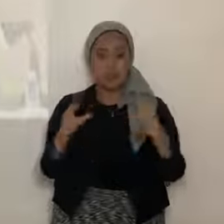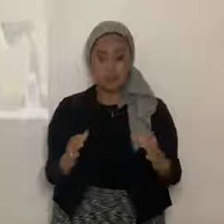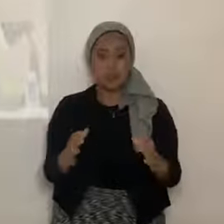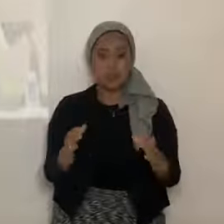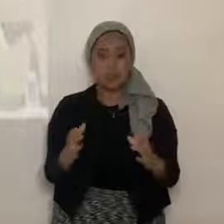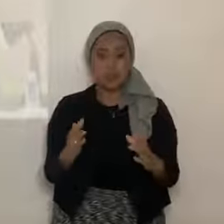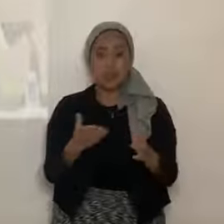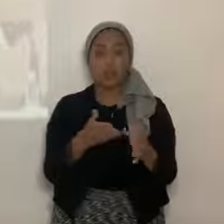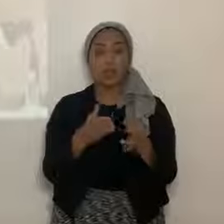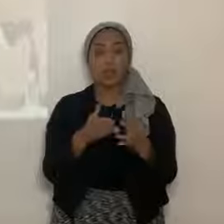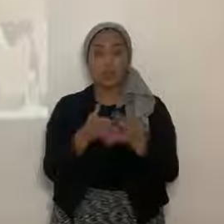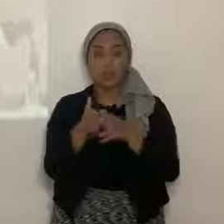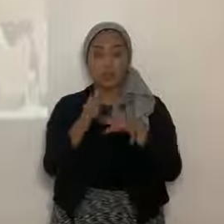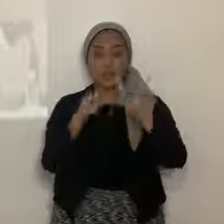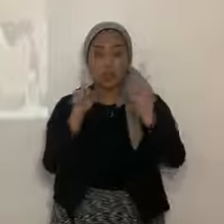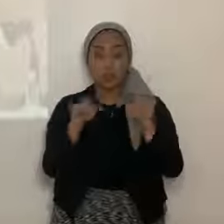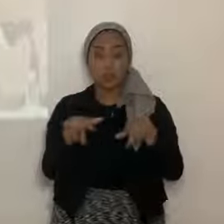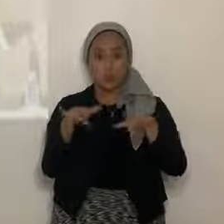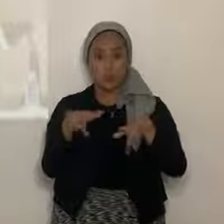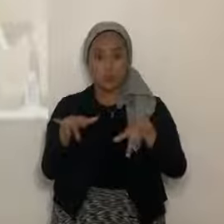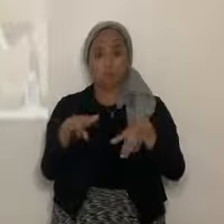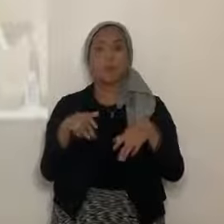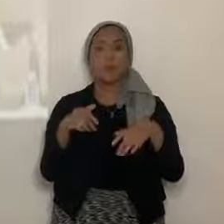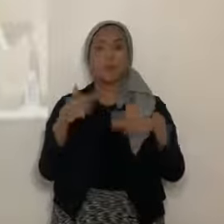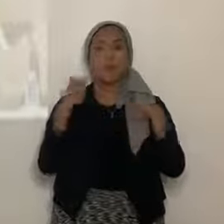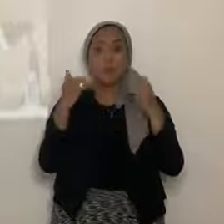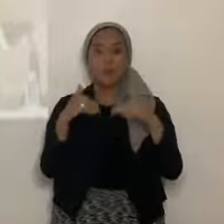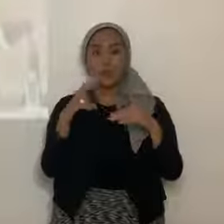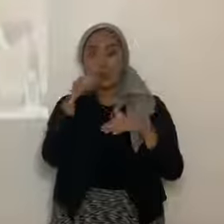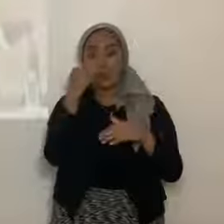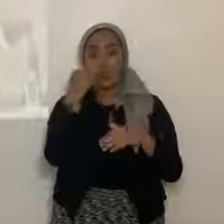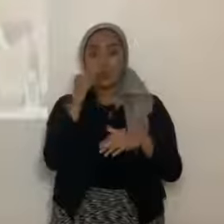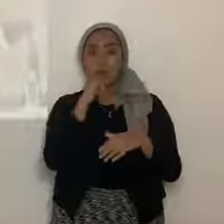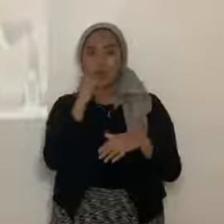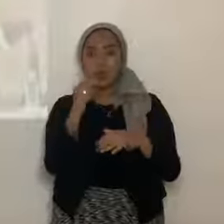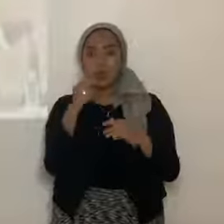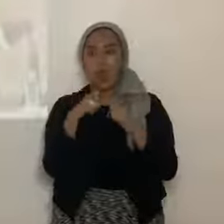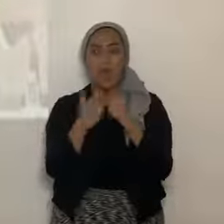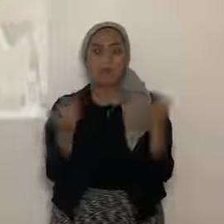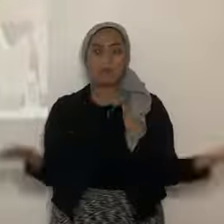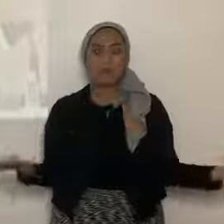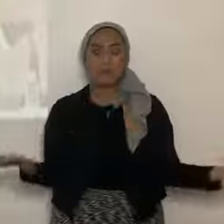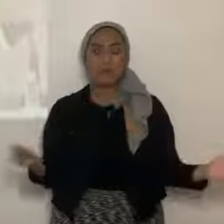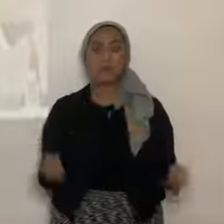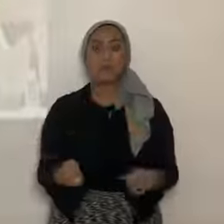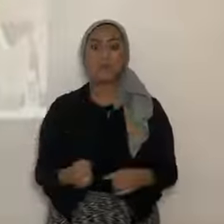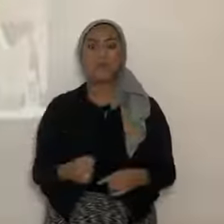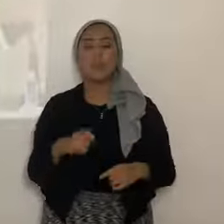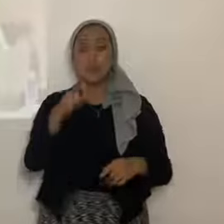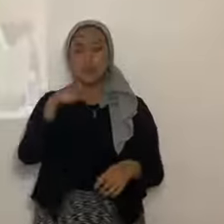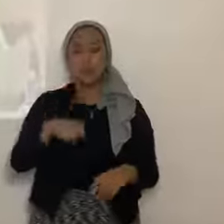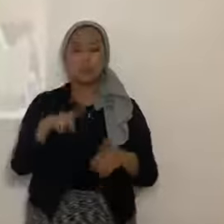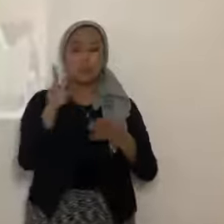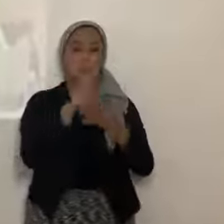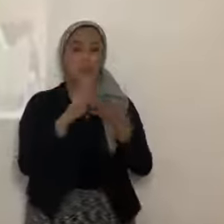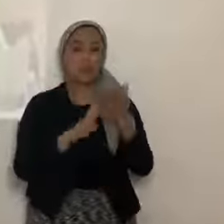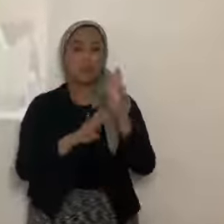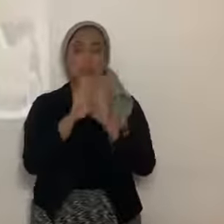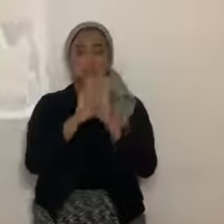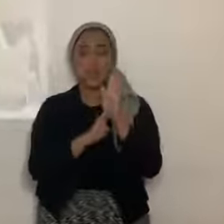internet. 3, porque si no se congrega uno, ¿cómo? Leer la Tanaj, como punto número 3, leer